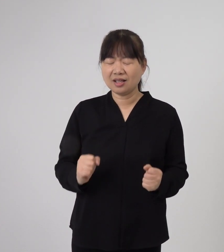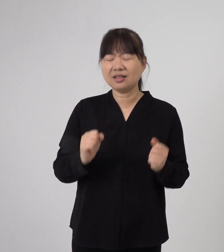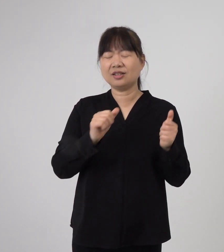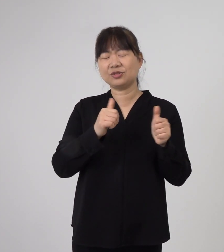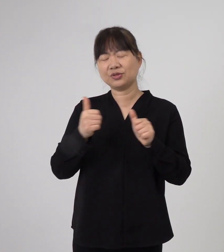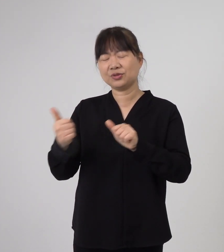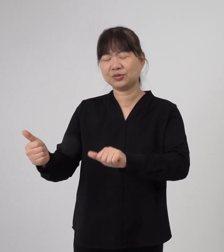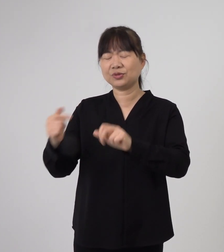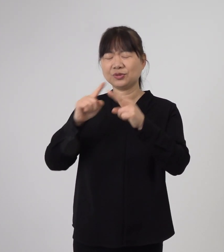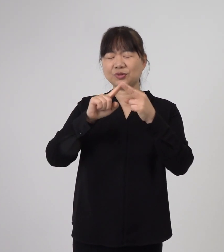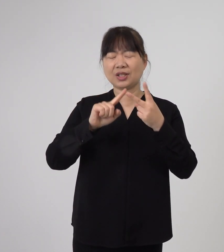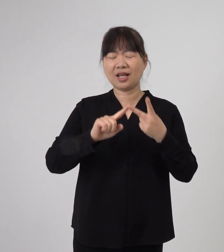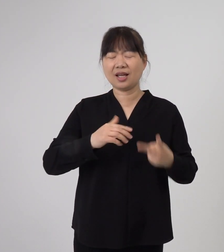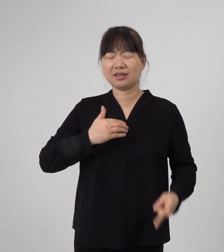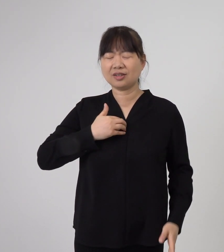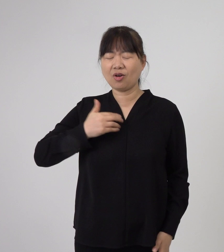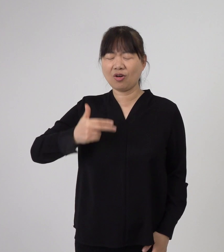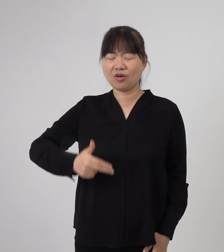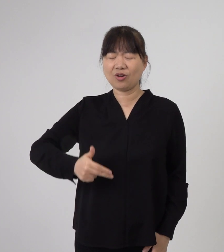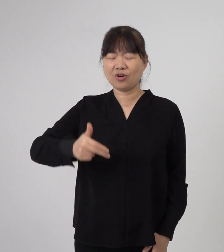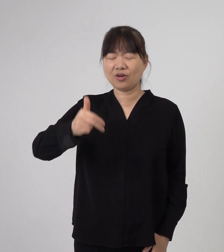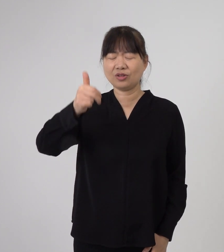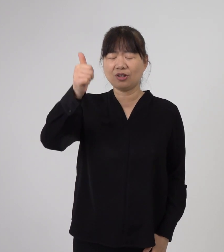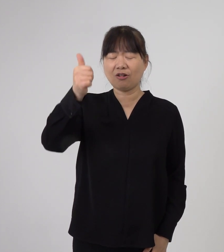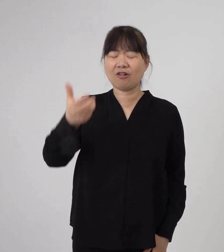죽으나 난 주의